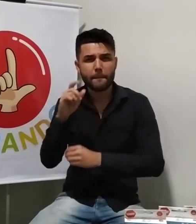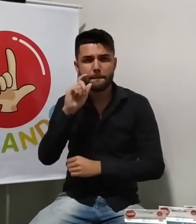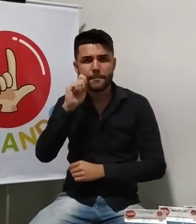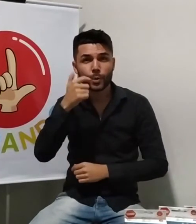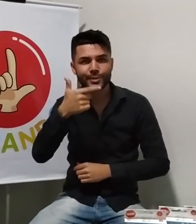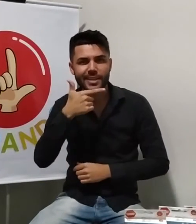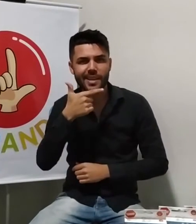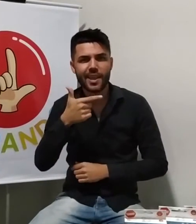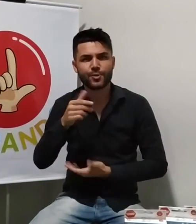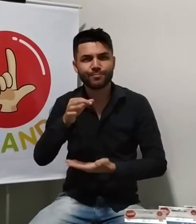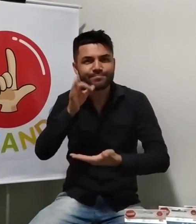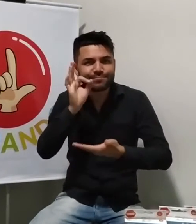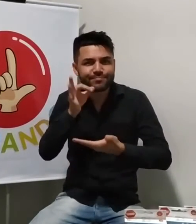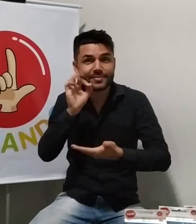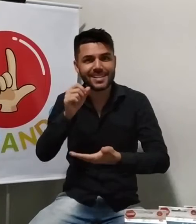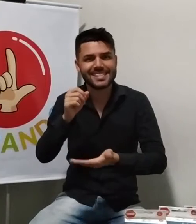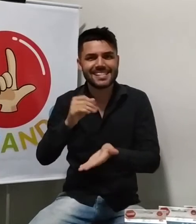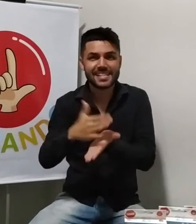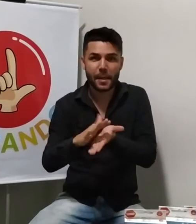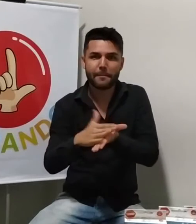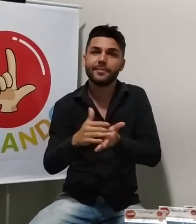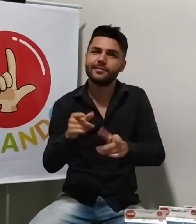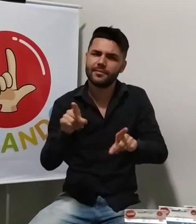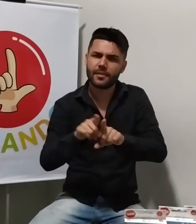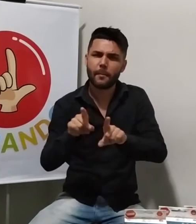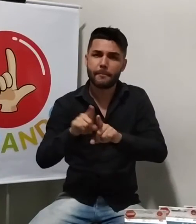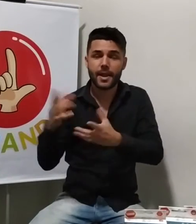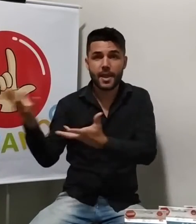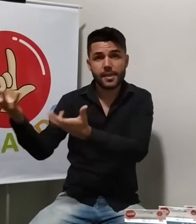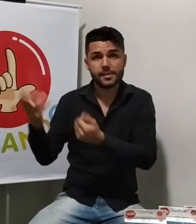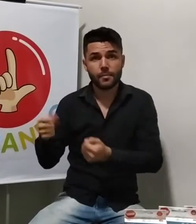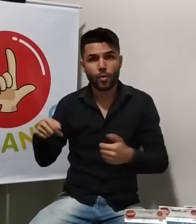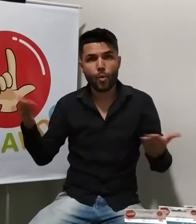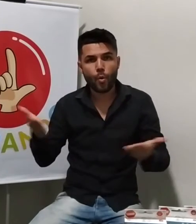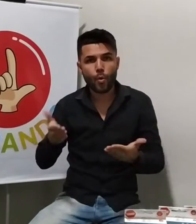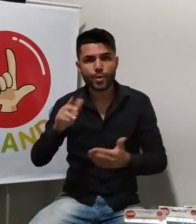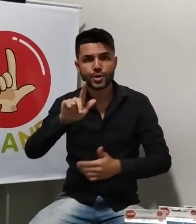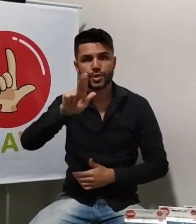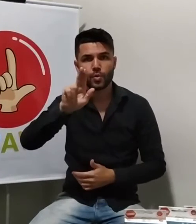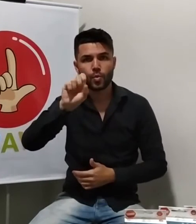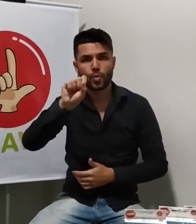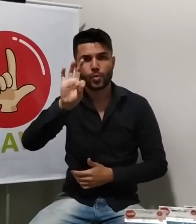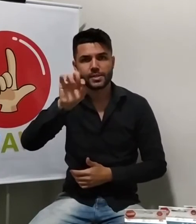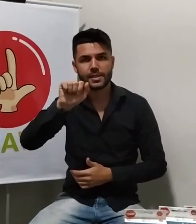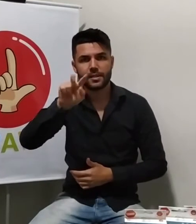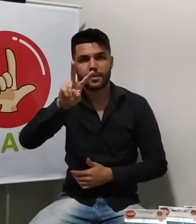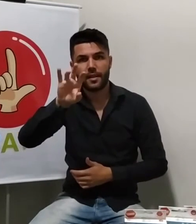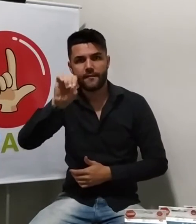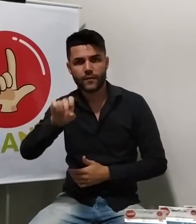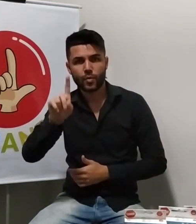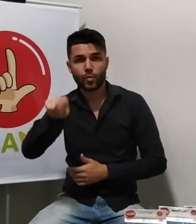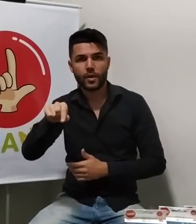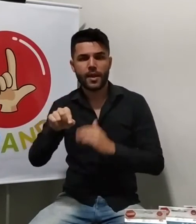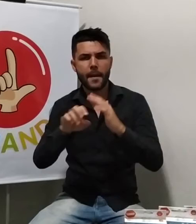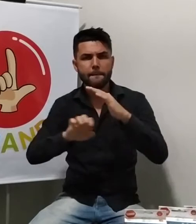hoje no GVCast o mineiro Gustavo Caetano, fundador da maior empresa de distribuição de vídeos na internet da América Latina,